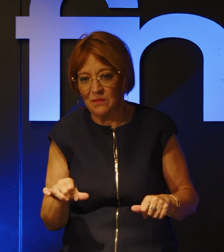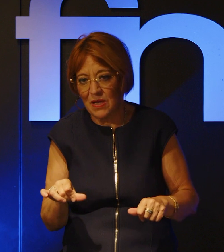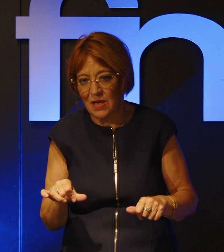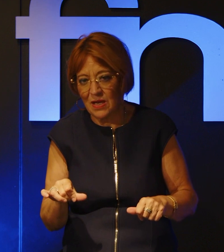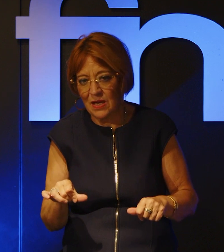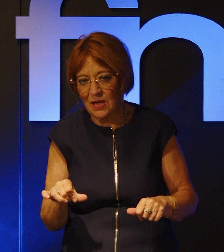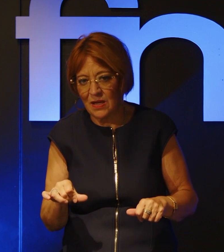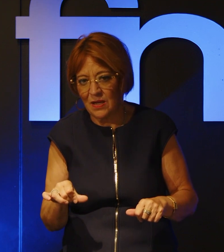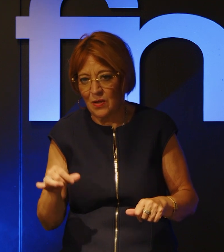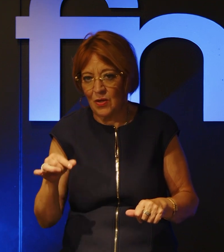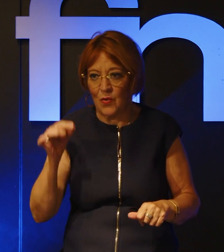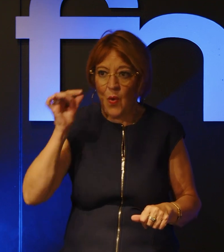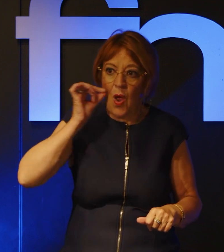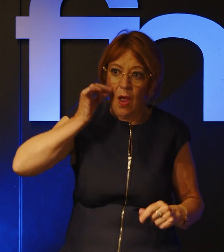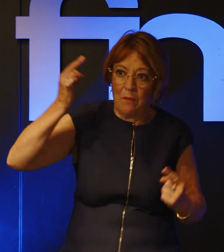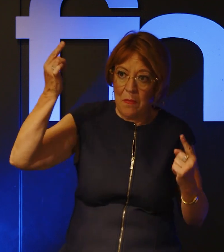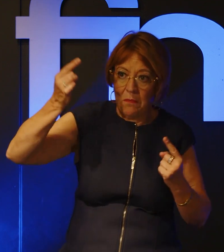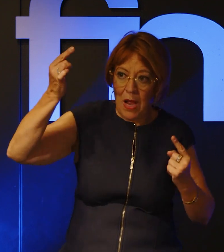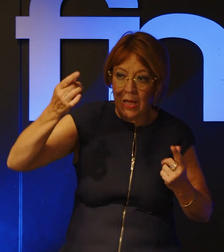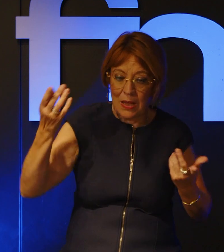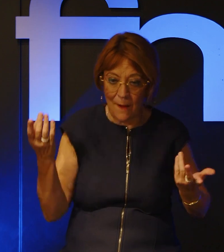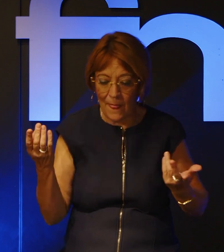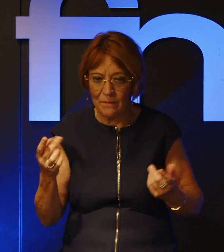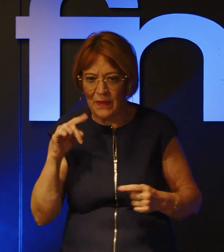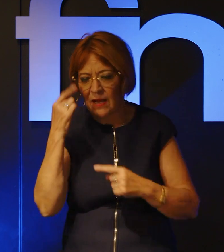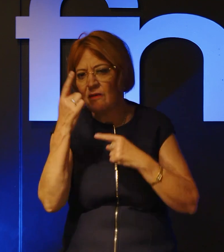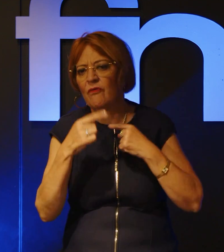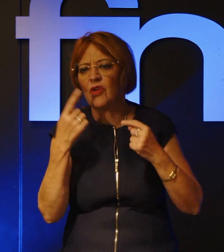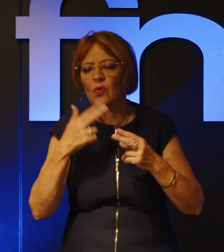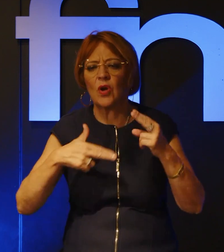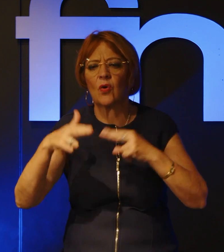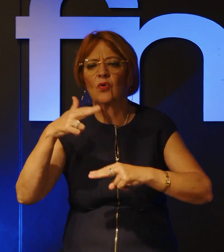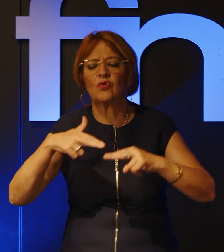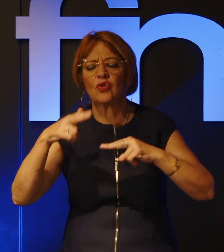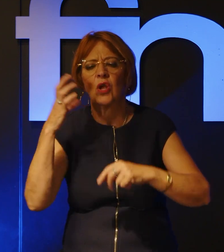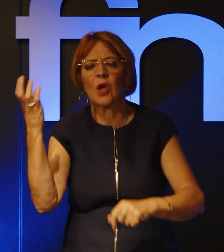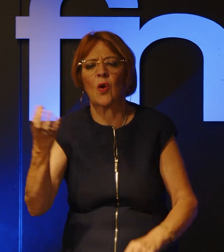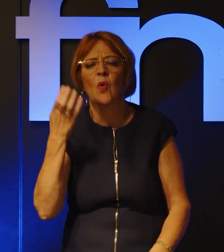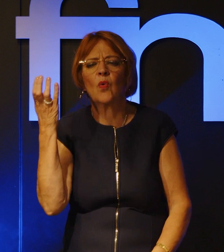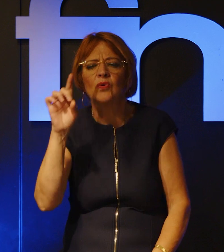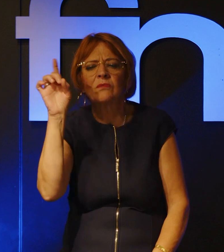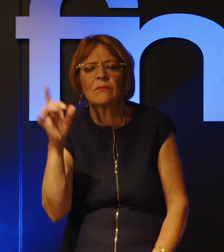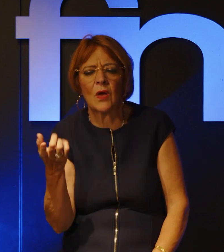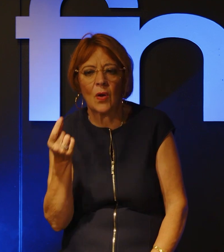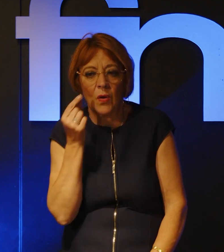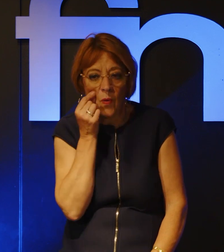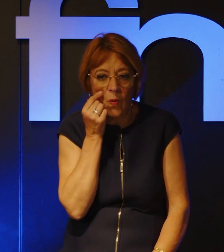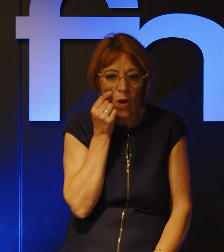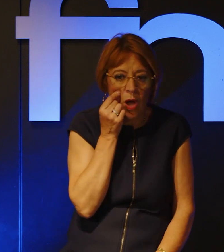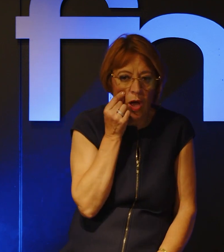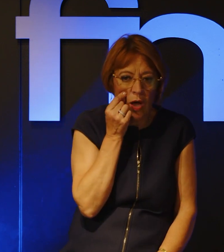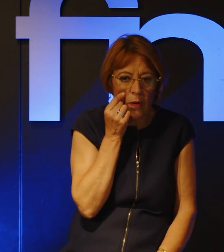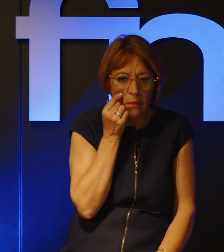eh patriarcal Então quem é esta figura que constrói a cultura o homem